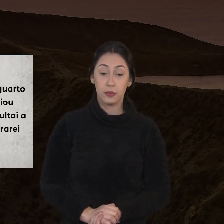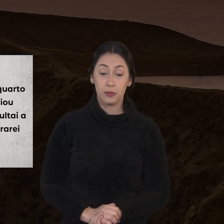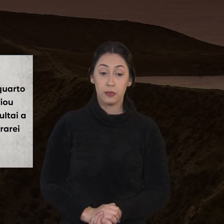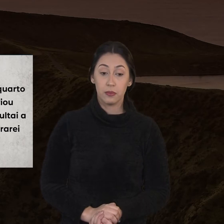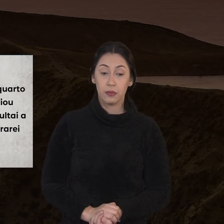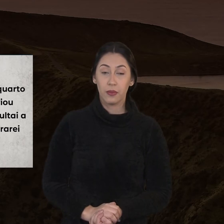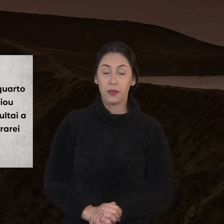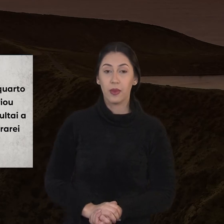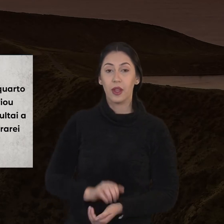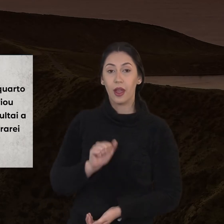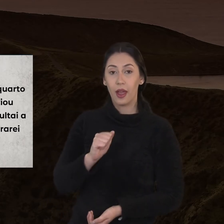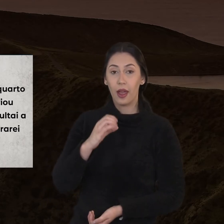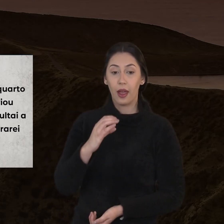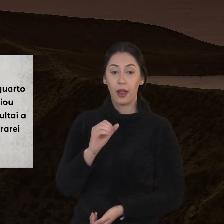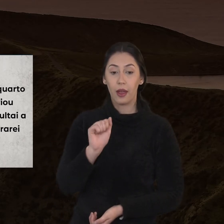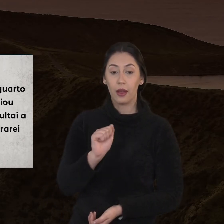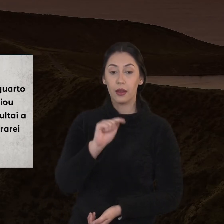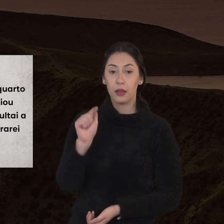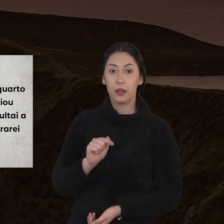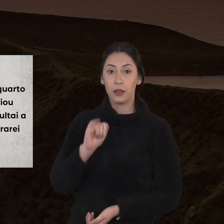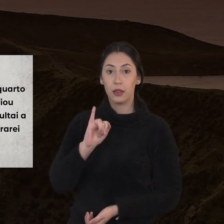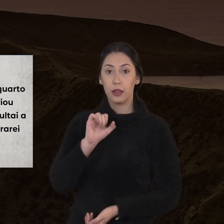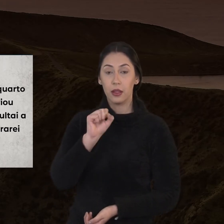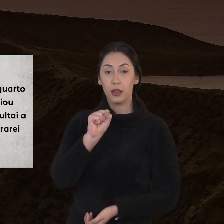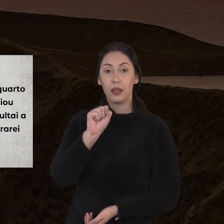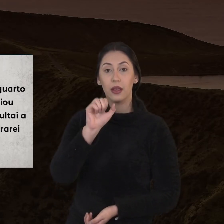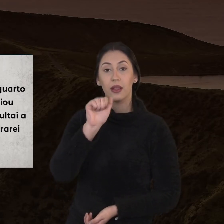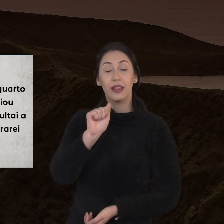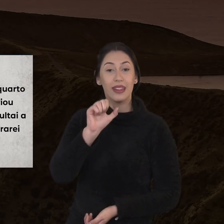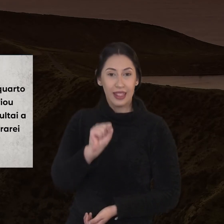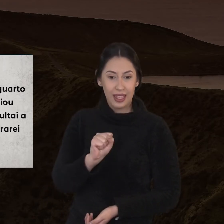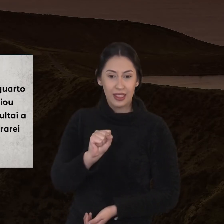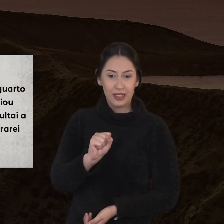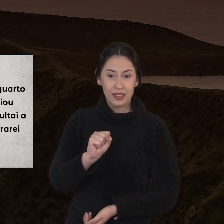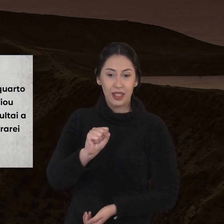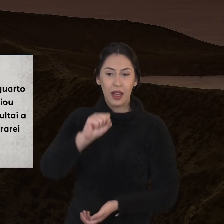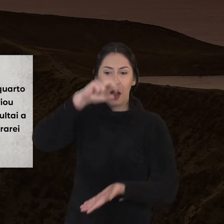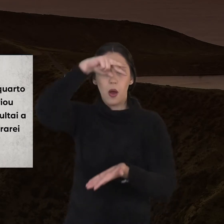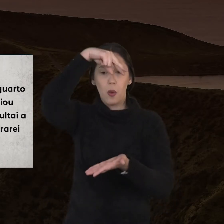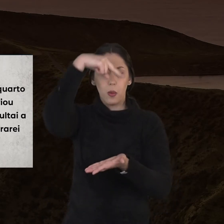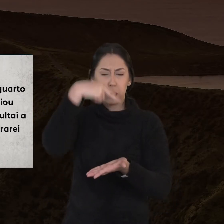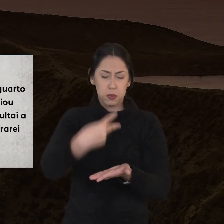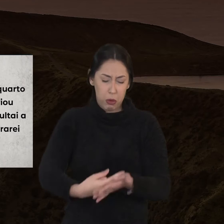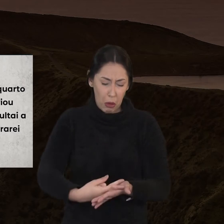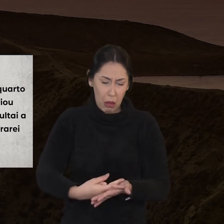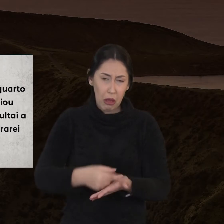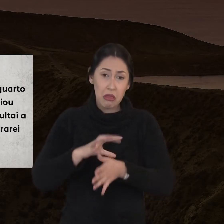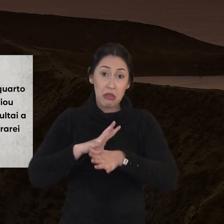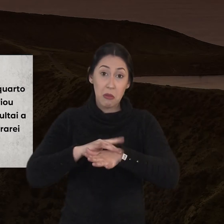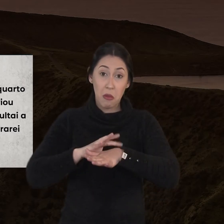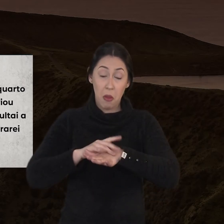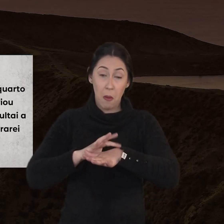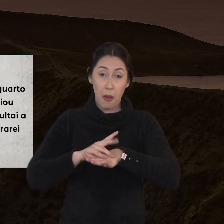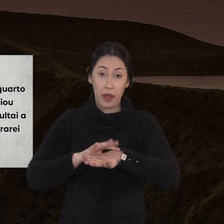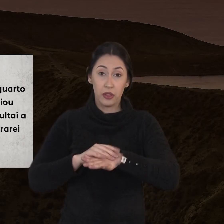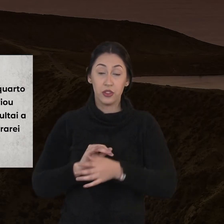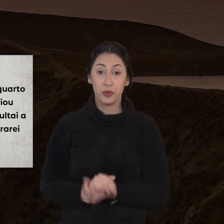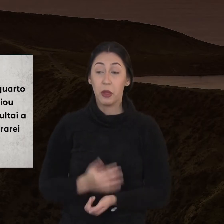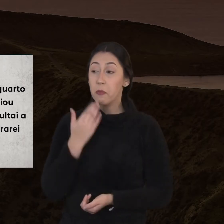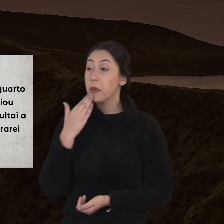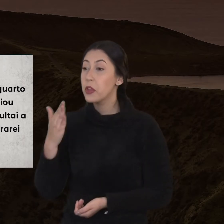o e caiu a casinhas pelas grades de um quarto alto em samaria e adoeceu e enviou mensageiros